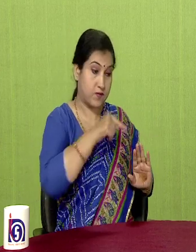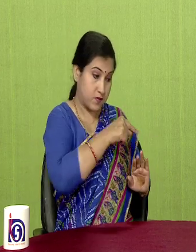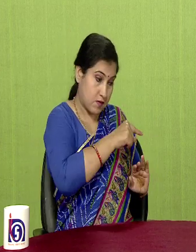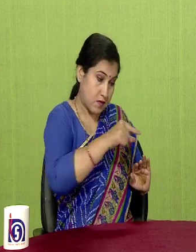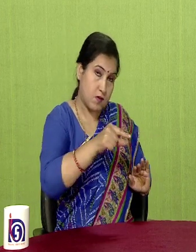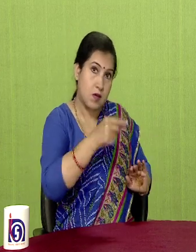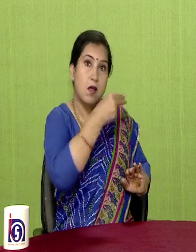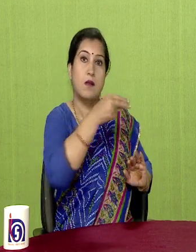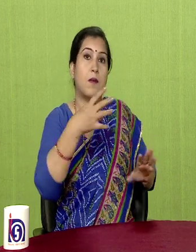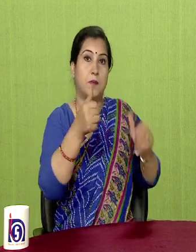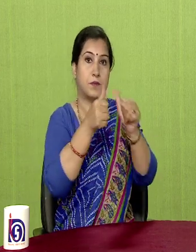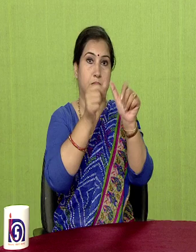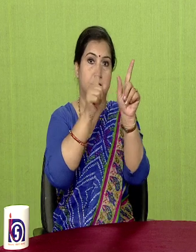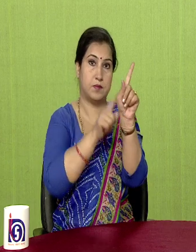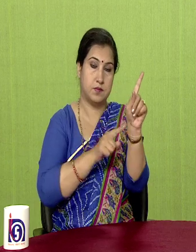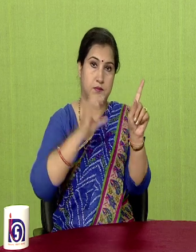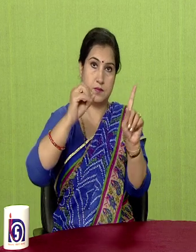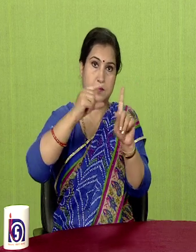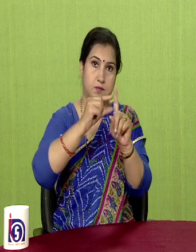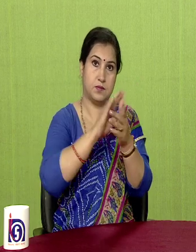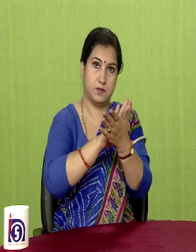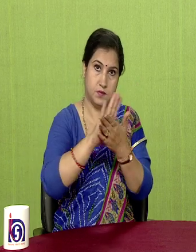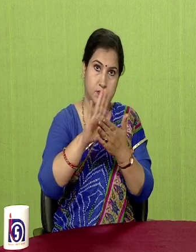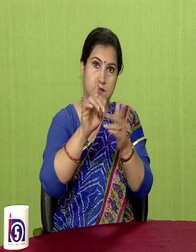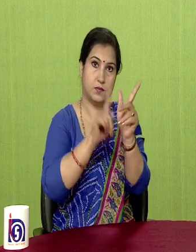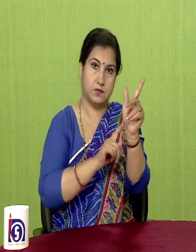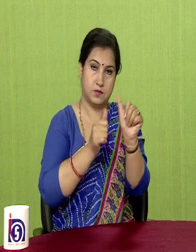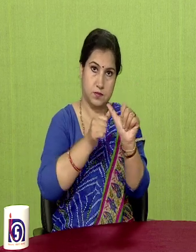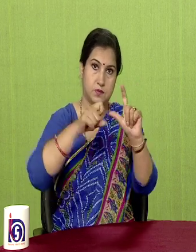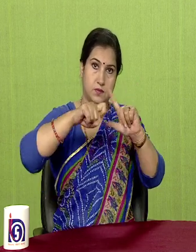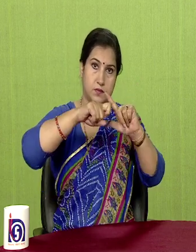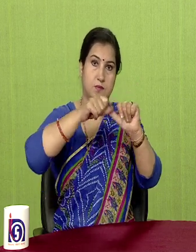इस पद की हम व्याख्या करें तो कुछ इस प्रकार होगी।